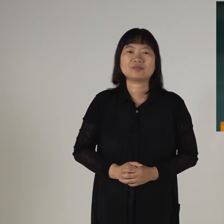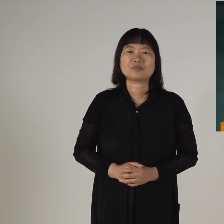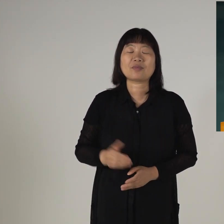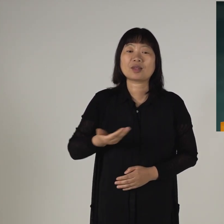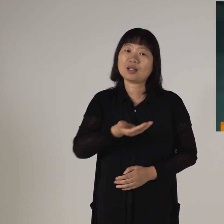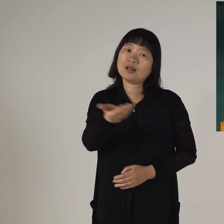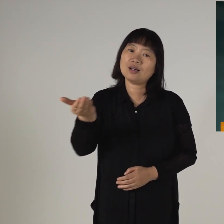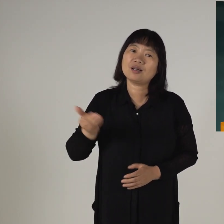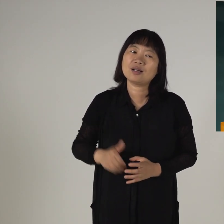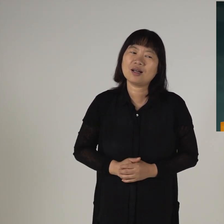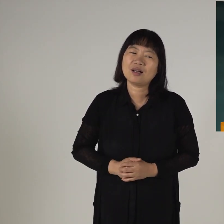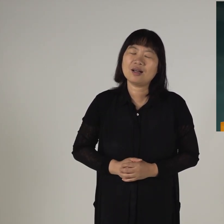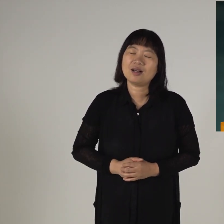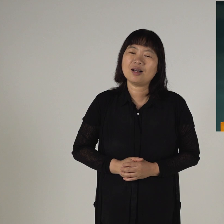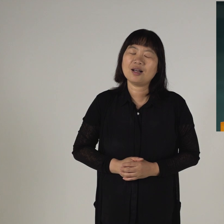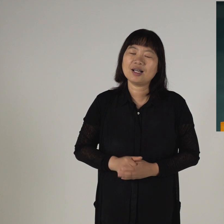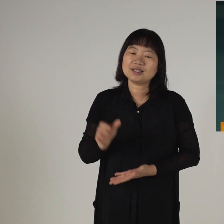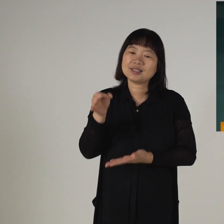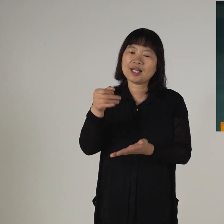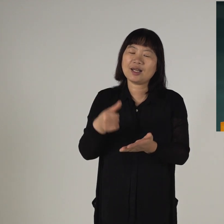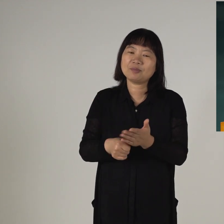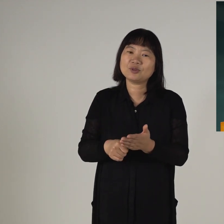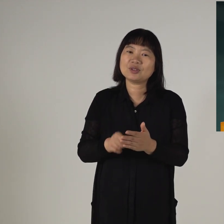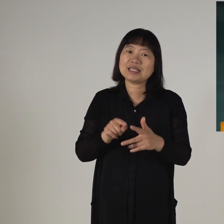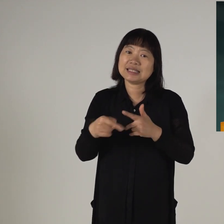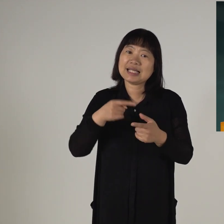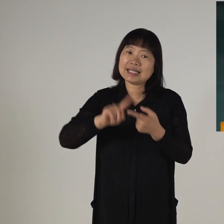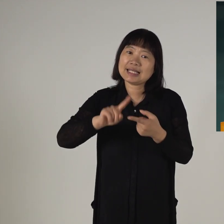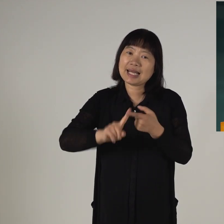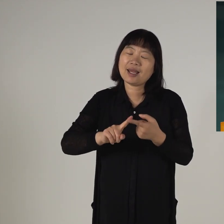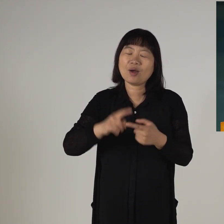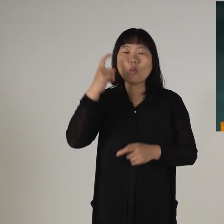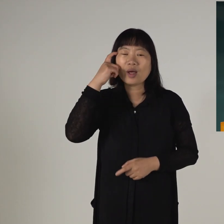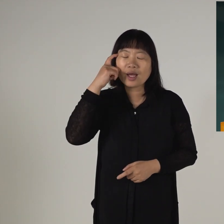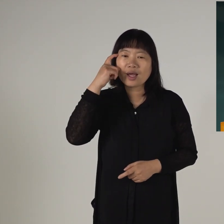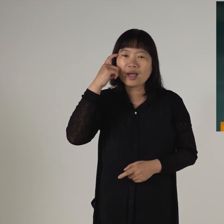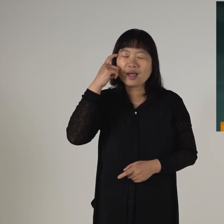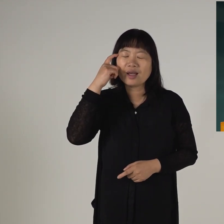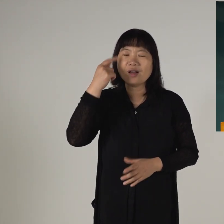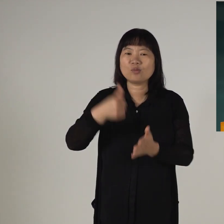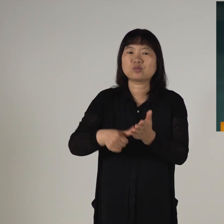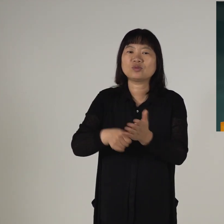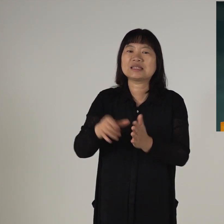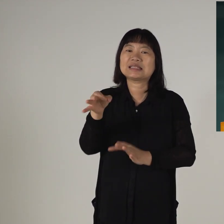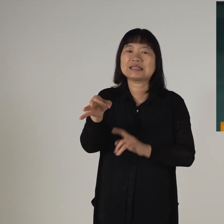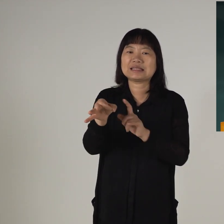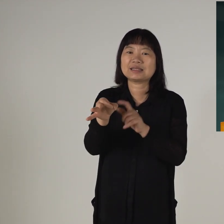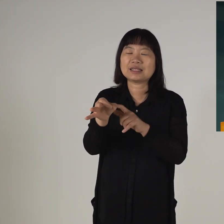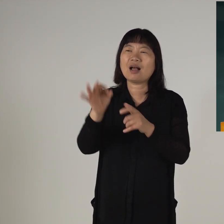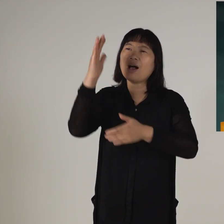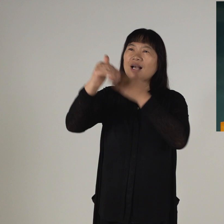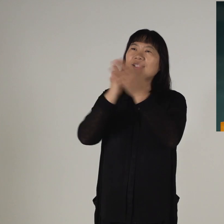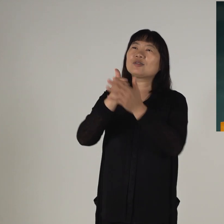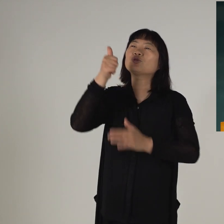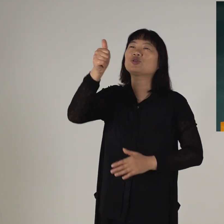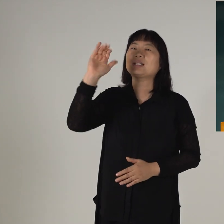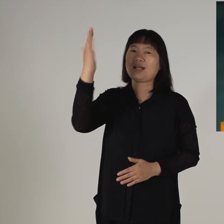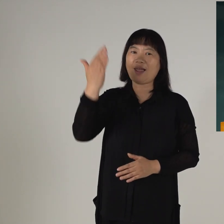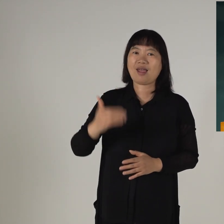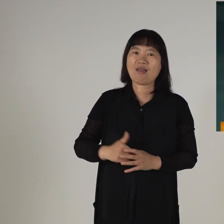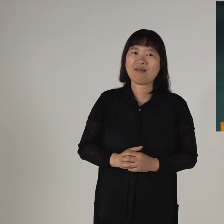그 재물에 대한 이해가 왜 그렇게 형성이 되었는가? 물질은 하나님이